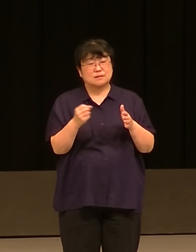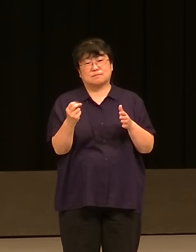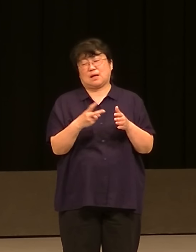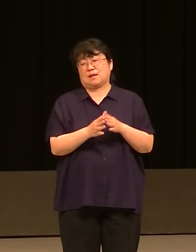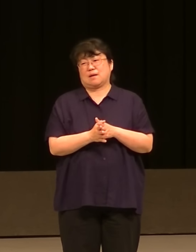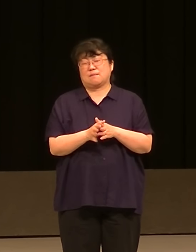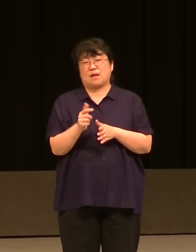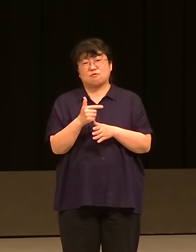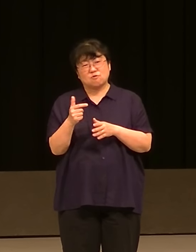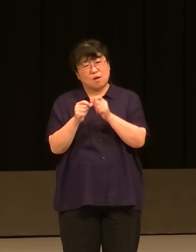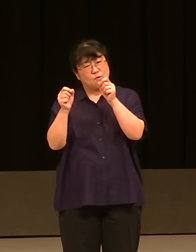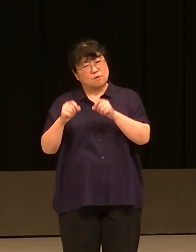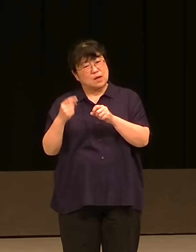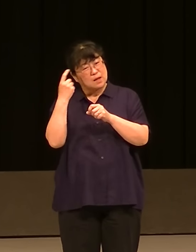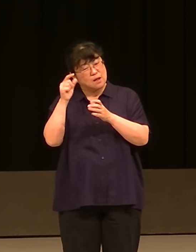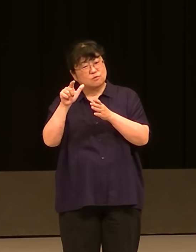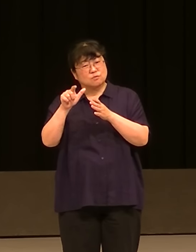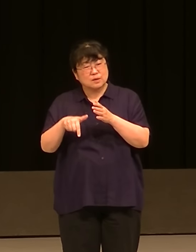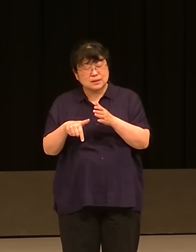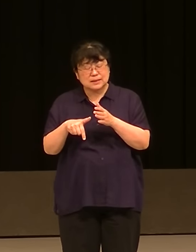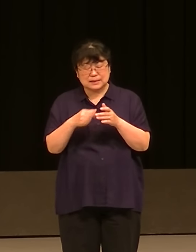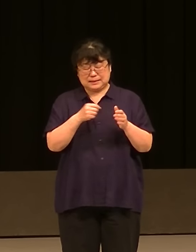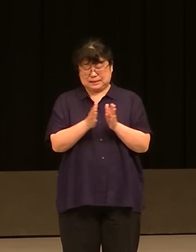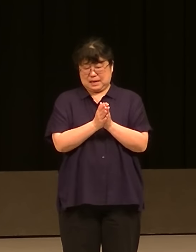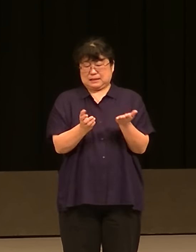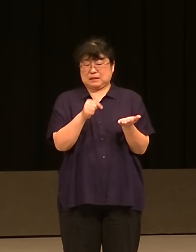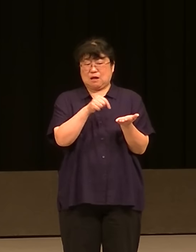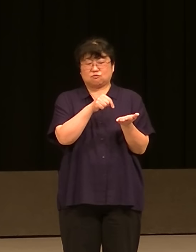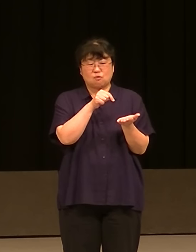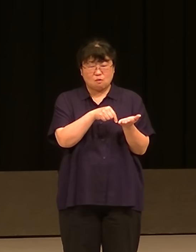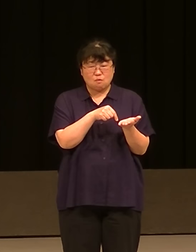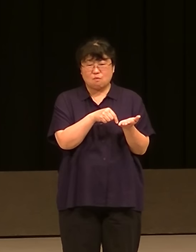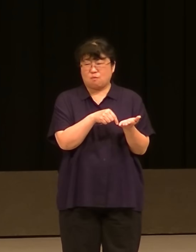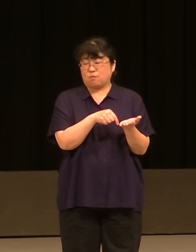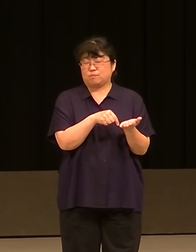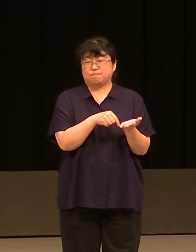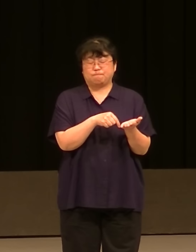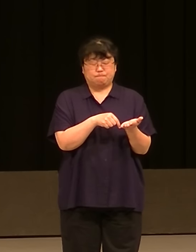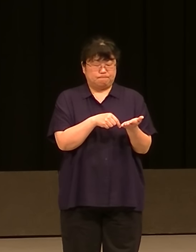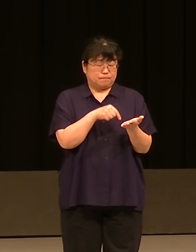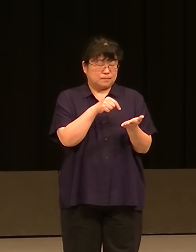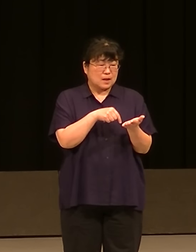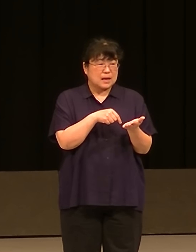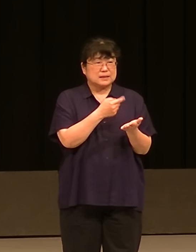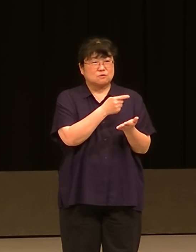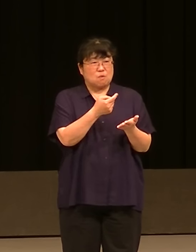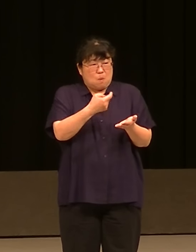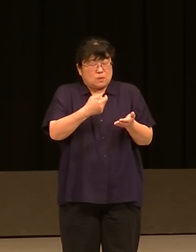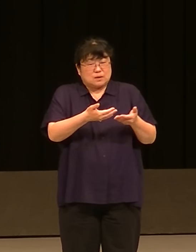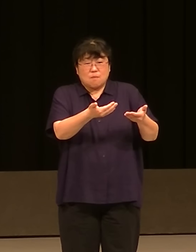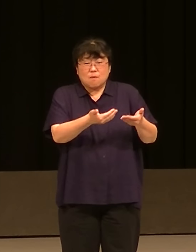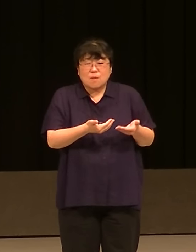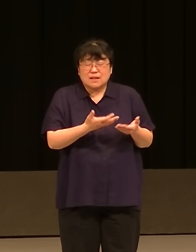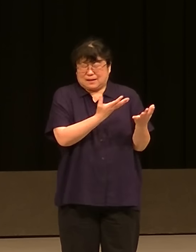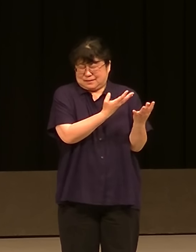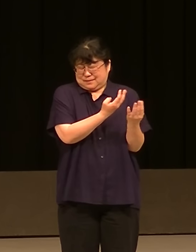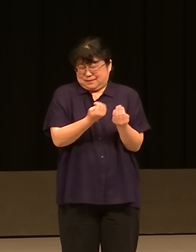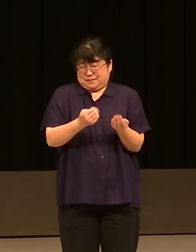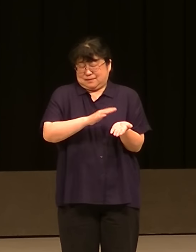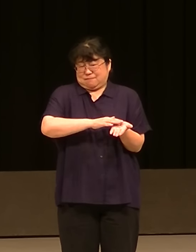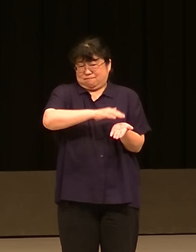障問題を考えるときに、これほどまで、聖書の中に示唆があるというふうには、